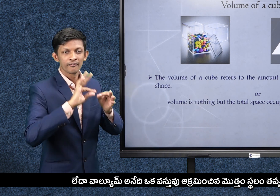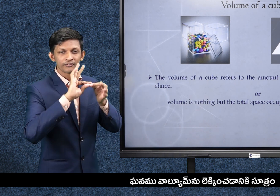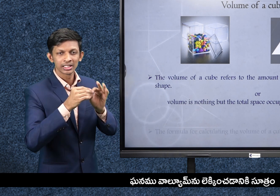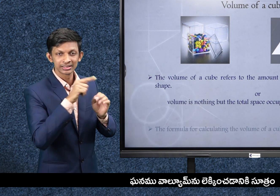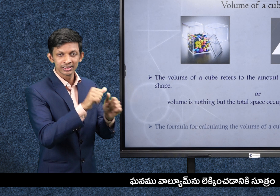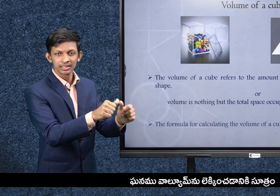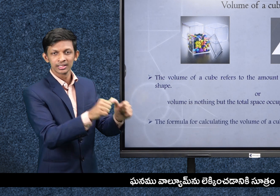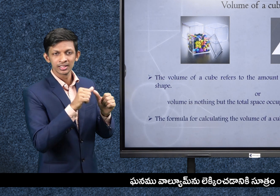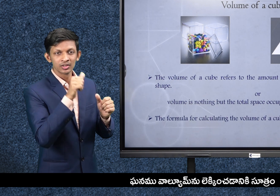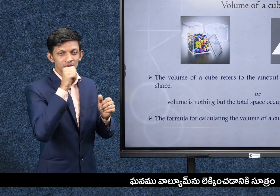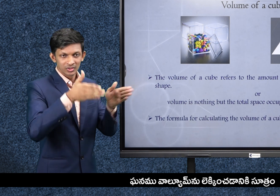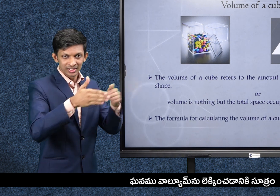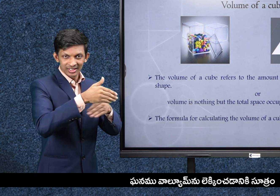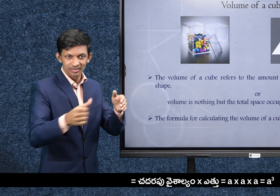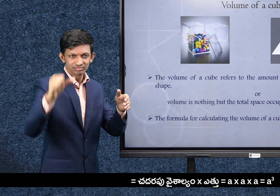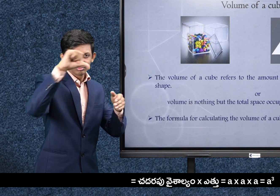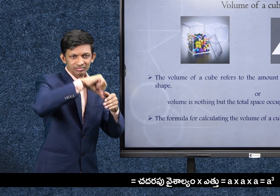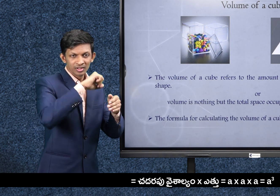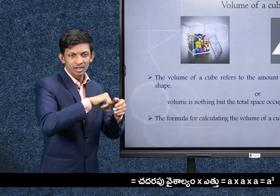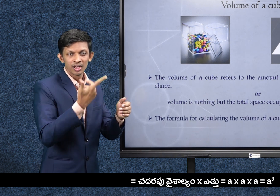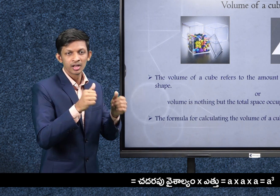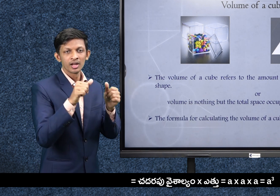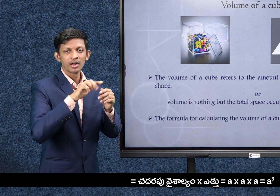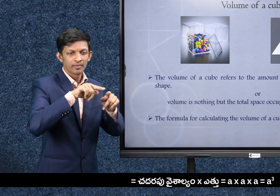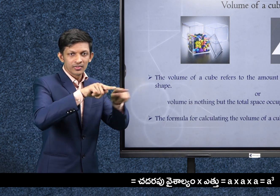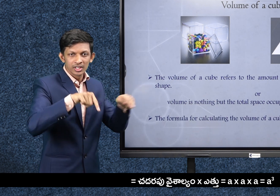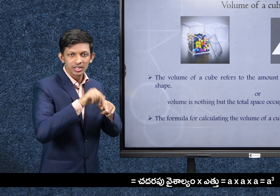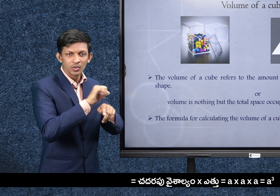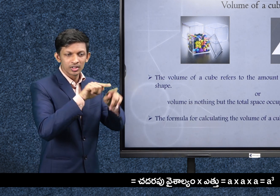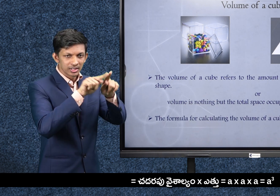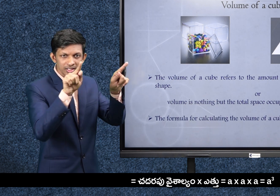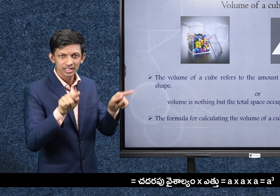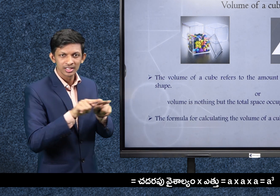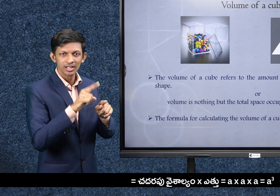ఘనము వాల్యూమ్ను లెక్కించడానికి సూత్రం చదరపు వైశాల్యం × ఎత్తు a × a